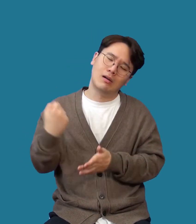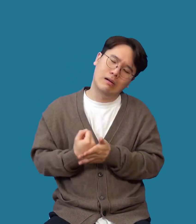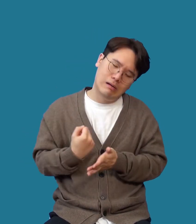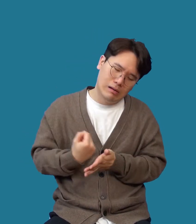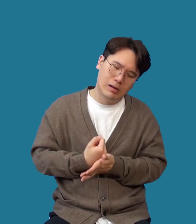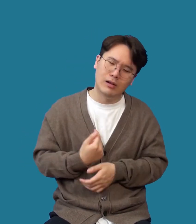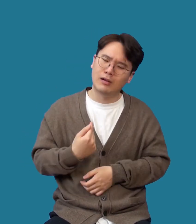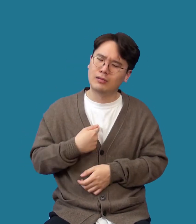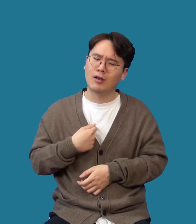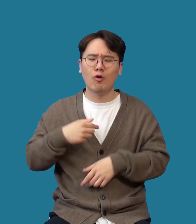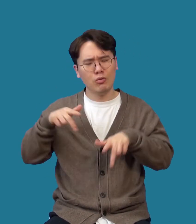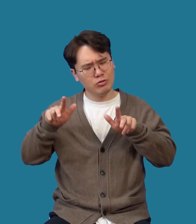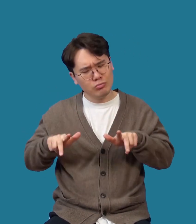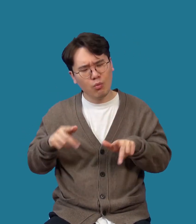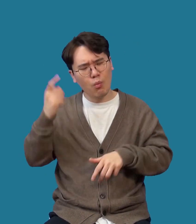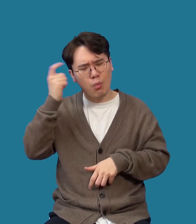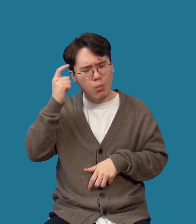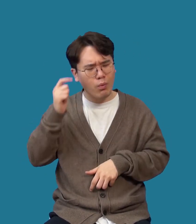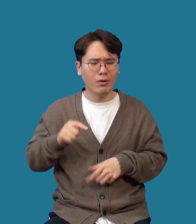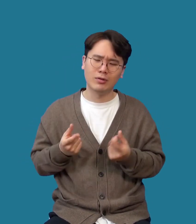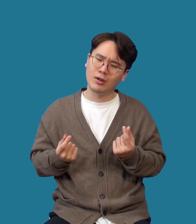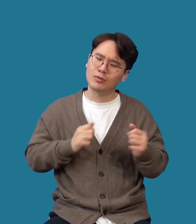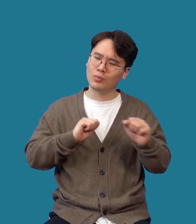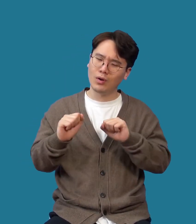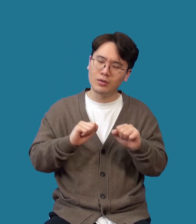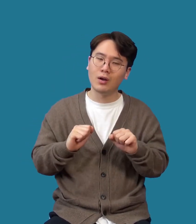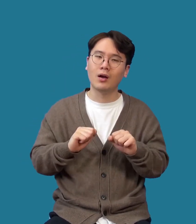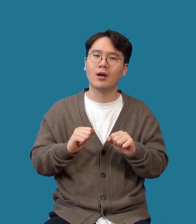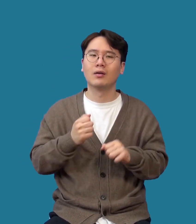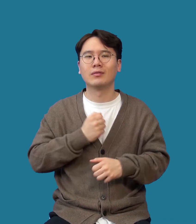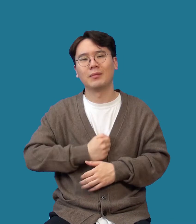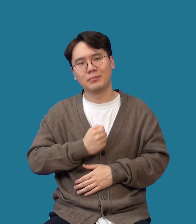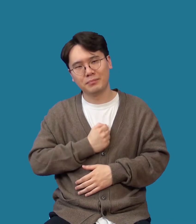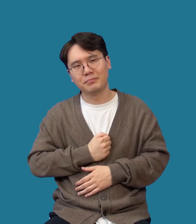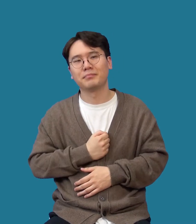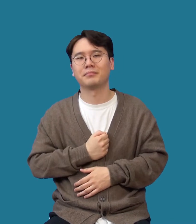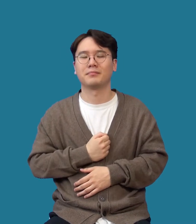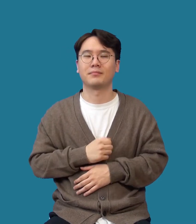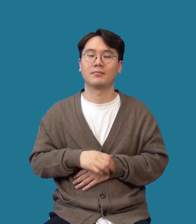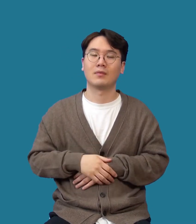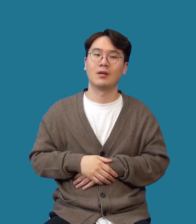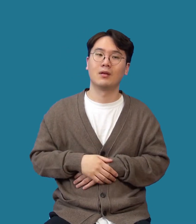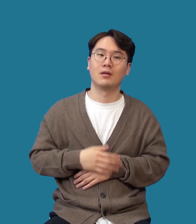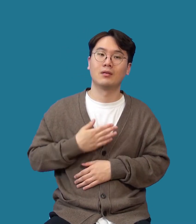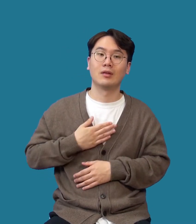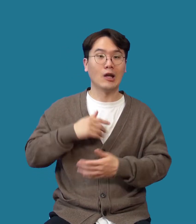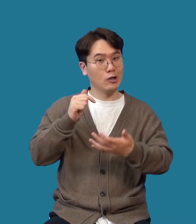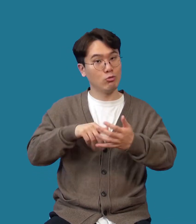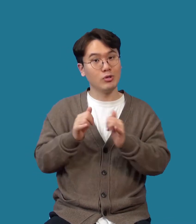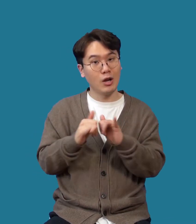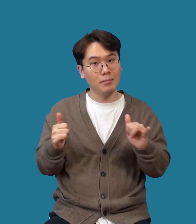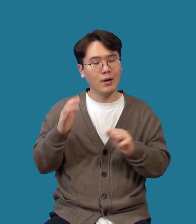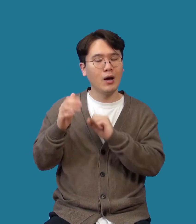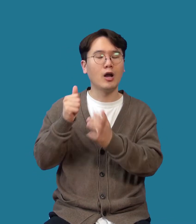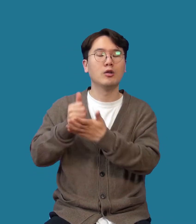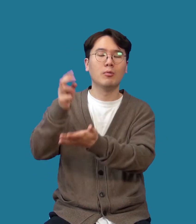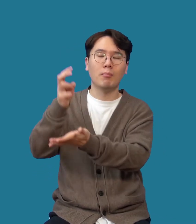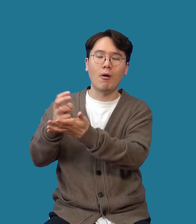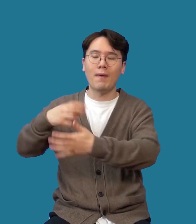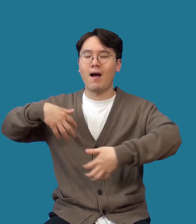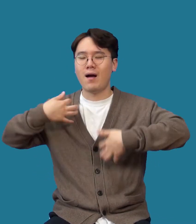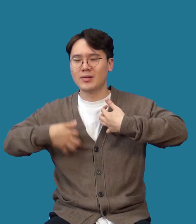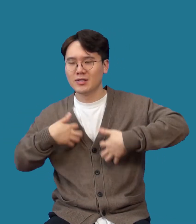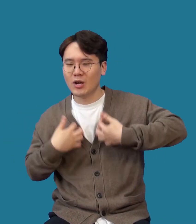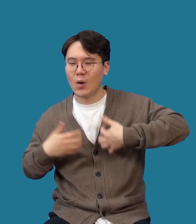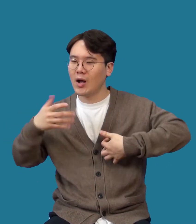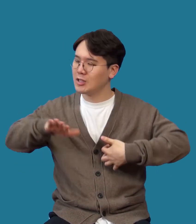것입니다. 22절에도 내 속사람으로는 하나님의 법을 즐거워하되 내 지체 속에서 한 다른 법이